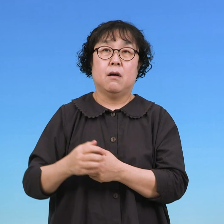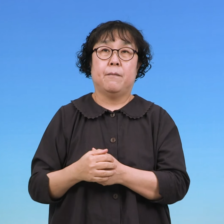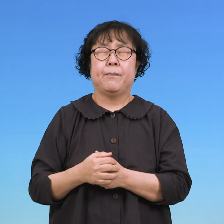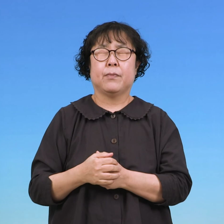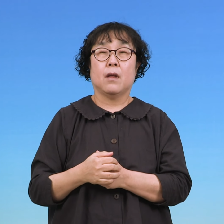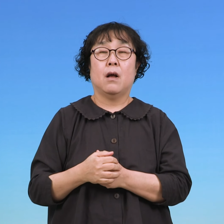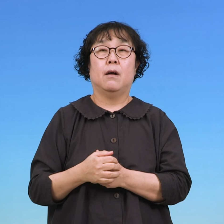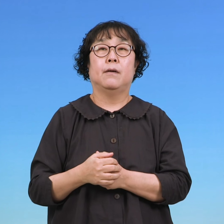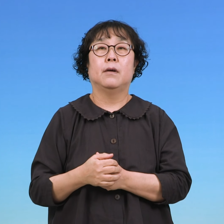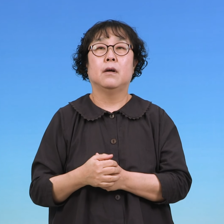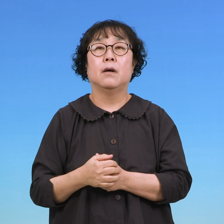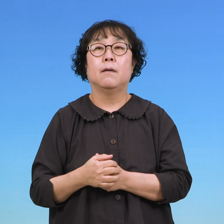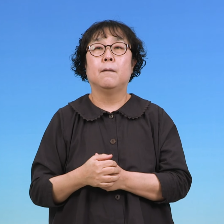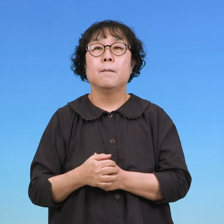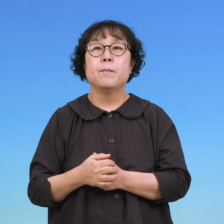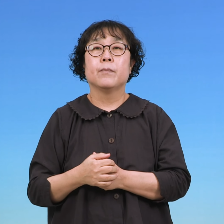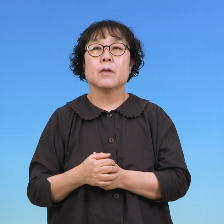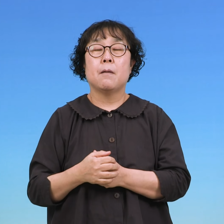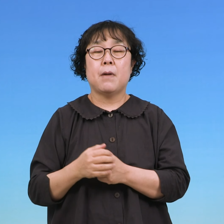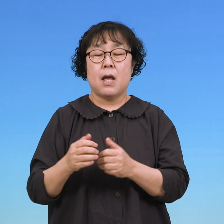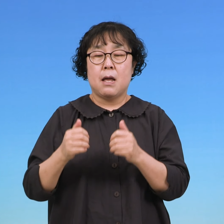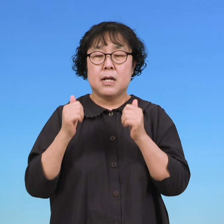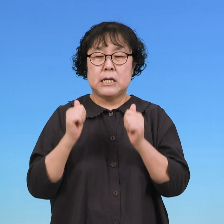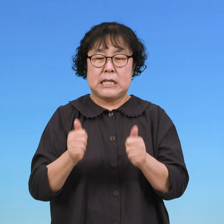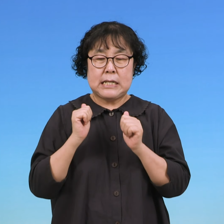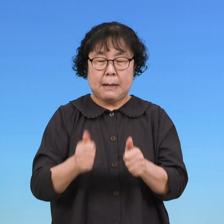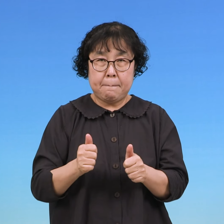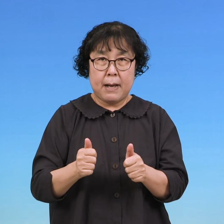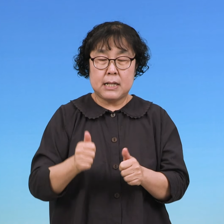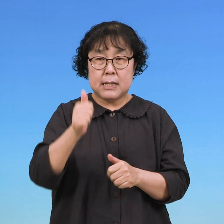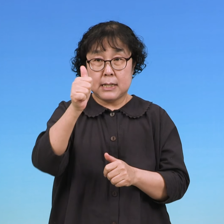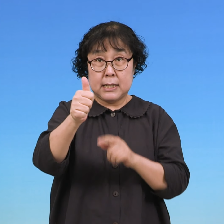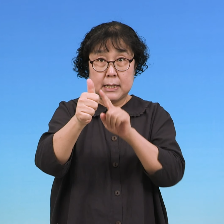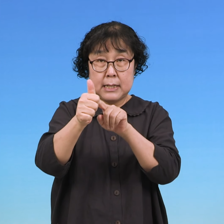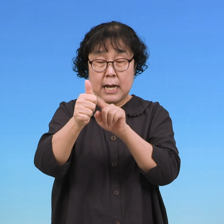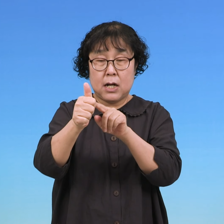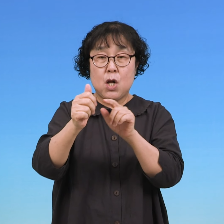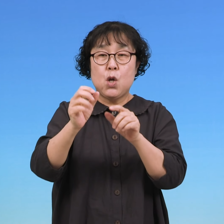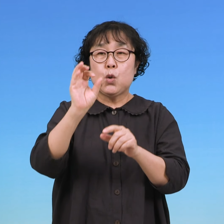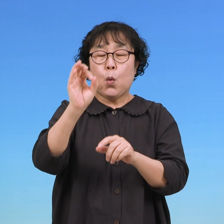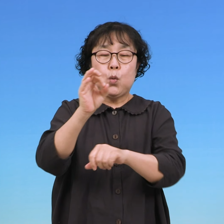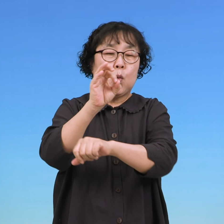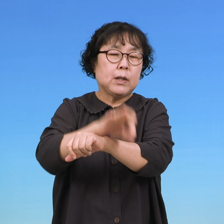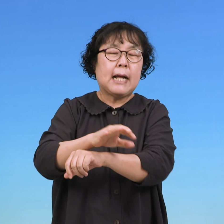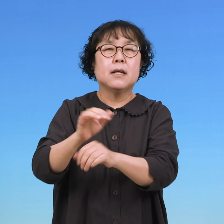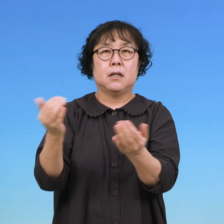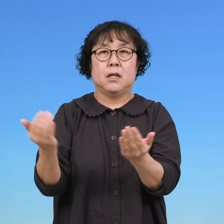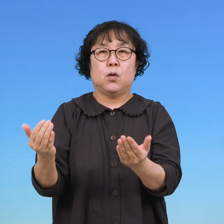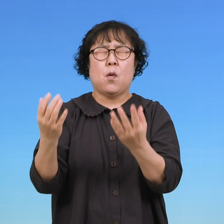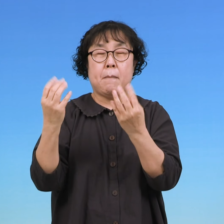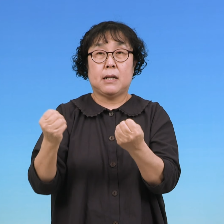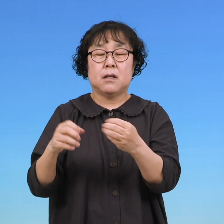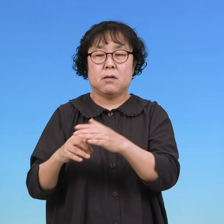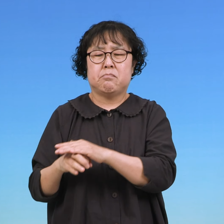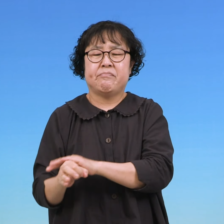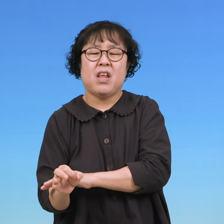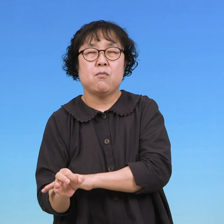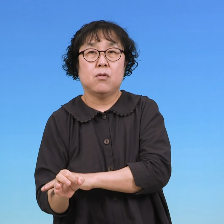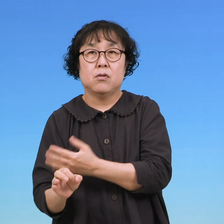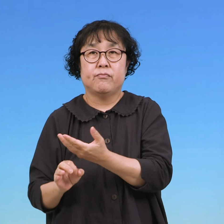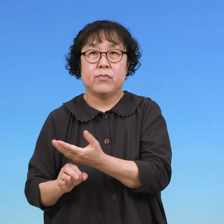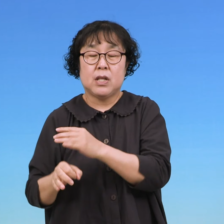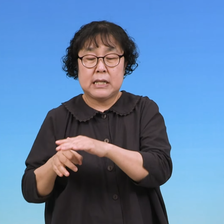그 자료에 보면은요, 심지어 이 재판관을 매수하는 일까지도 빈번히 일어났다. 우리말에도